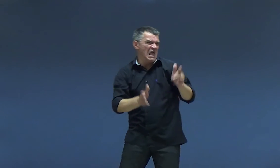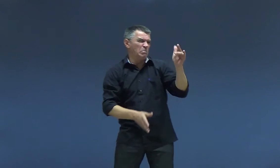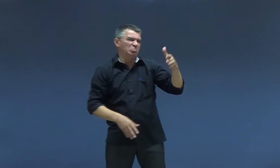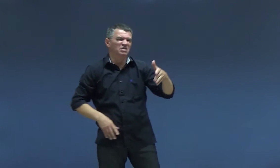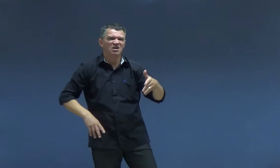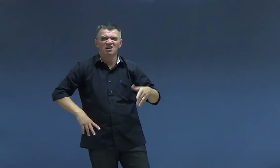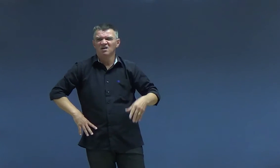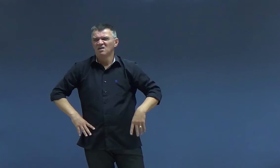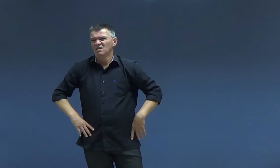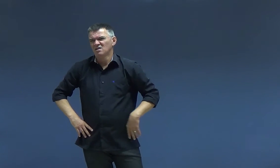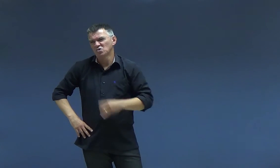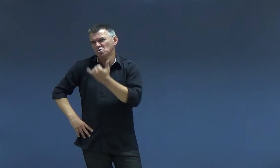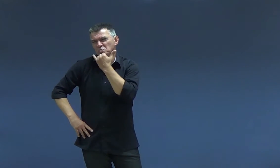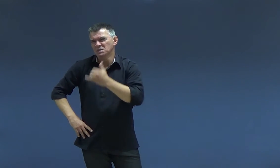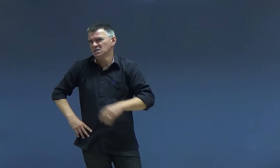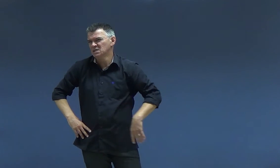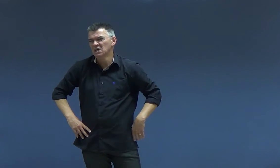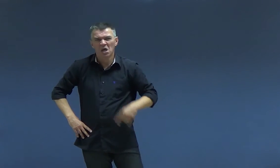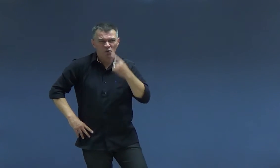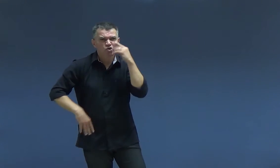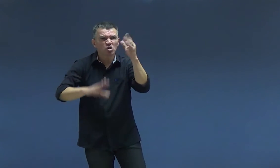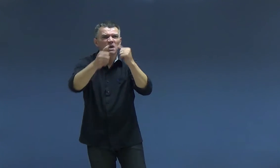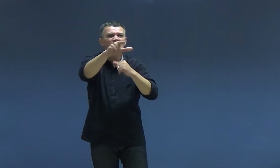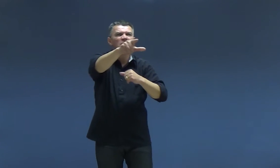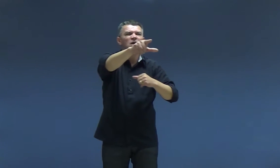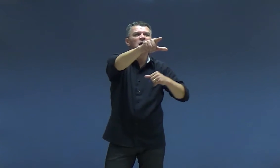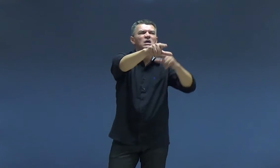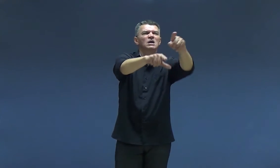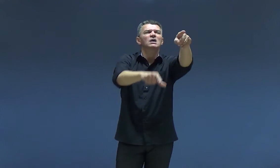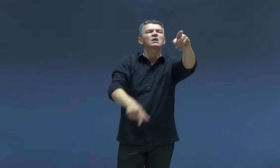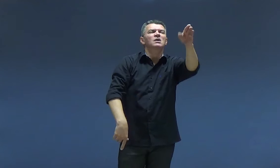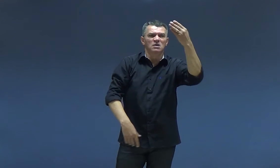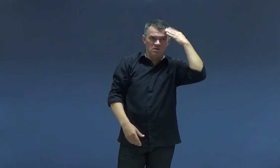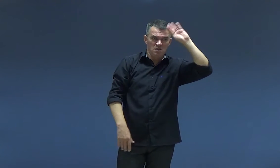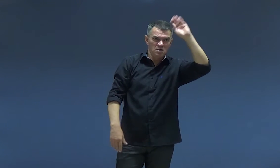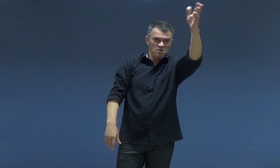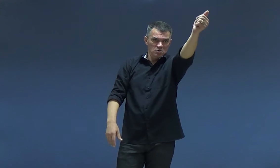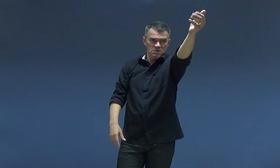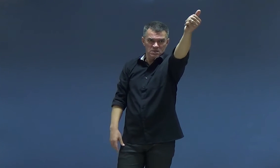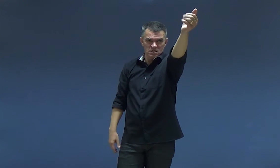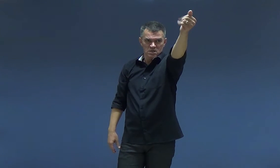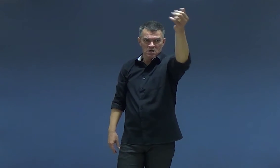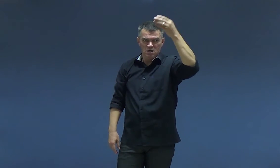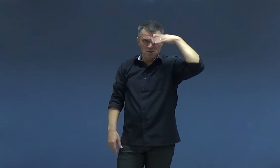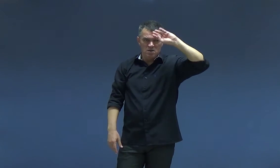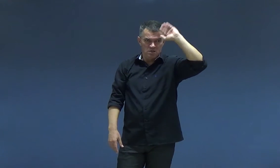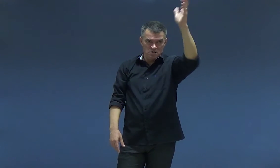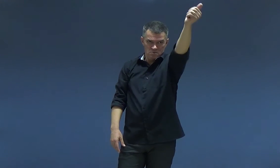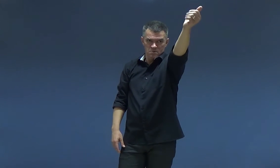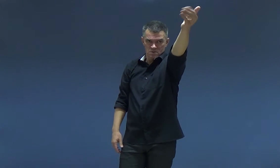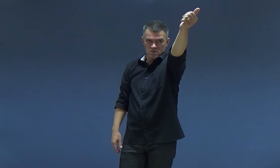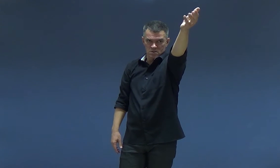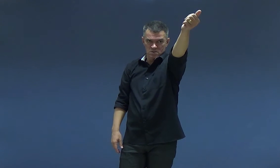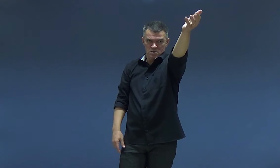coisa ali, ah, meu sinal tá ruim, tá ruim. Gente, desculpa. Vou chamar essa pessoa aqui, vem aqui.